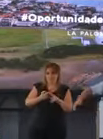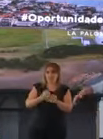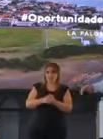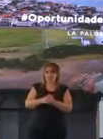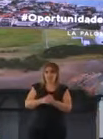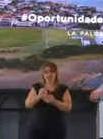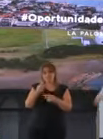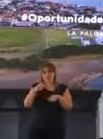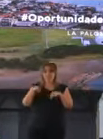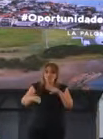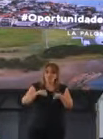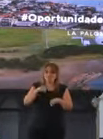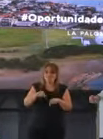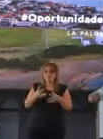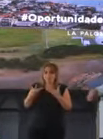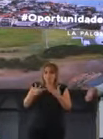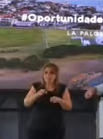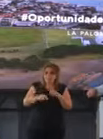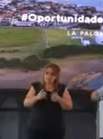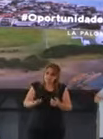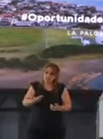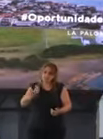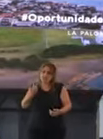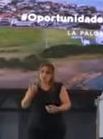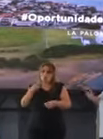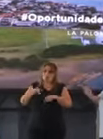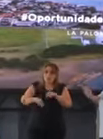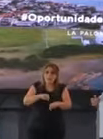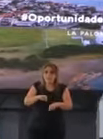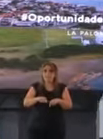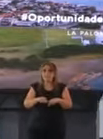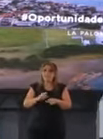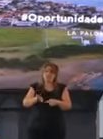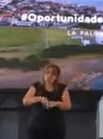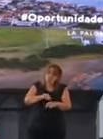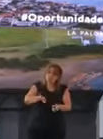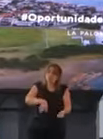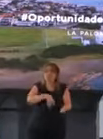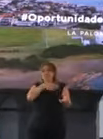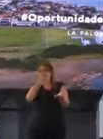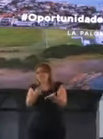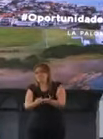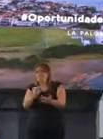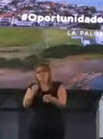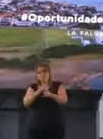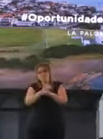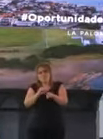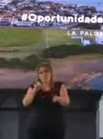Uno tiene dos rueditas, al tiempo le saca una, algún porrazo el chiquilín se pega.